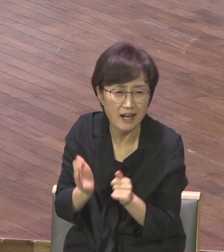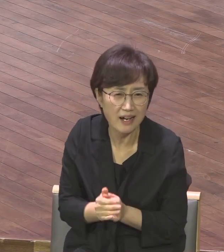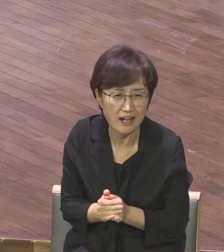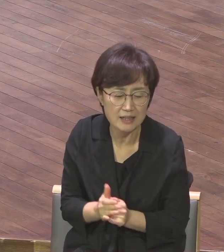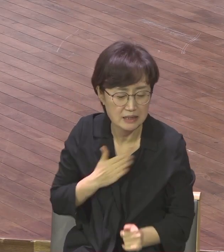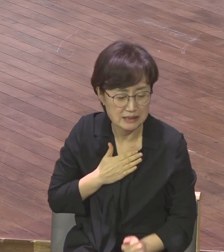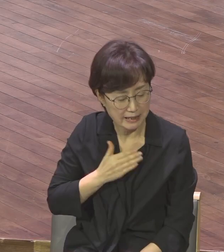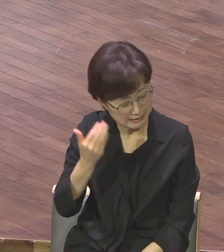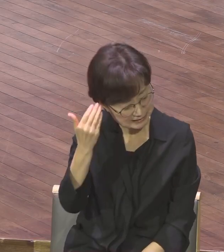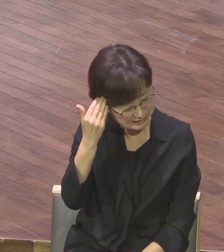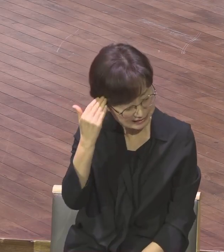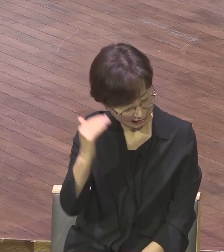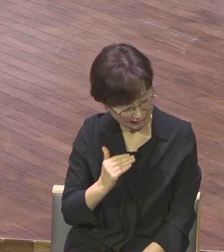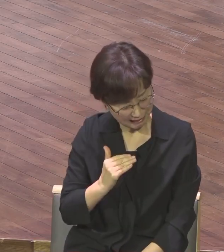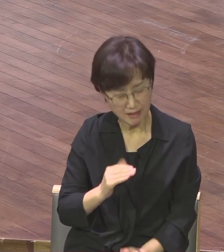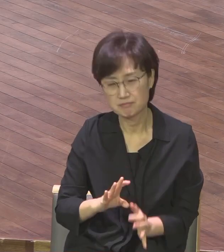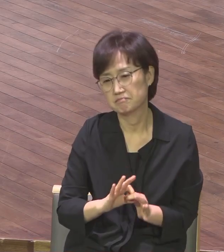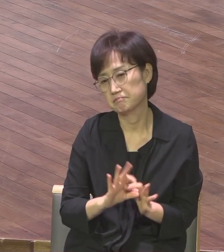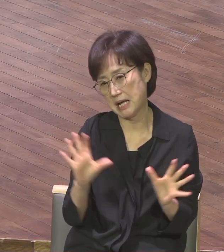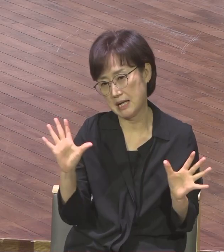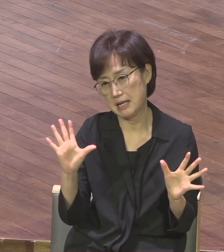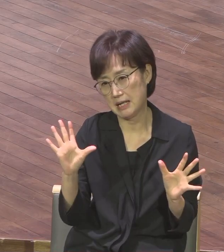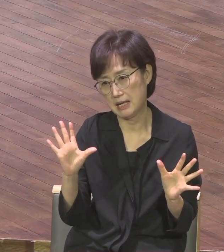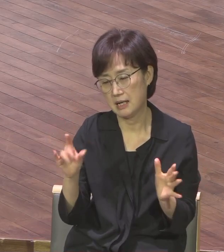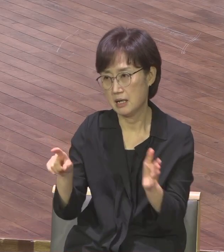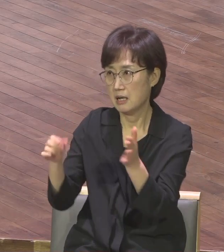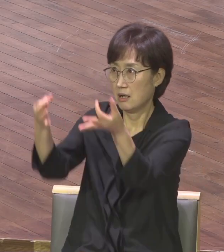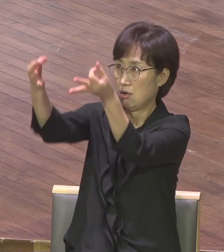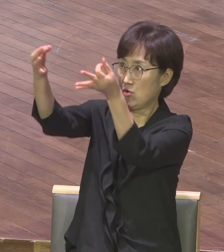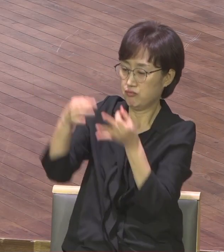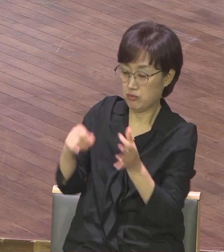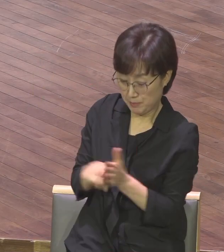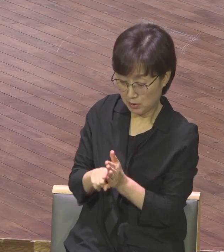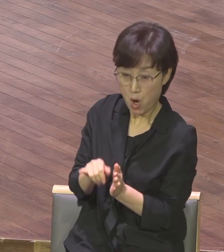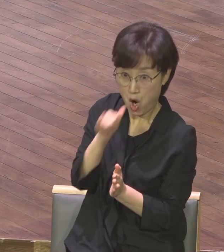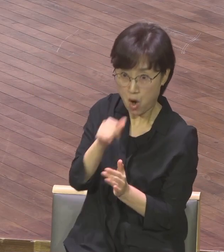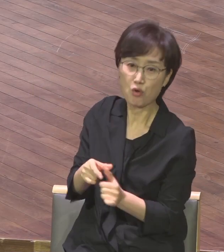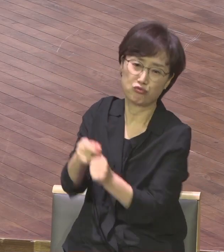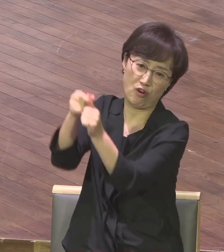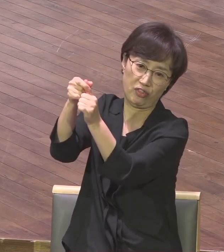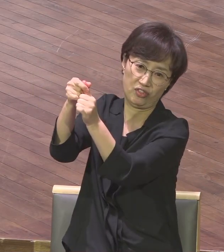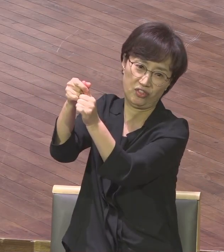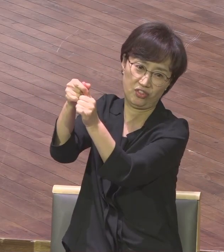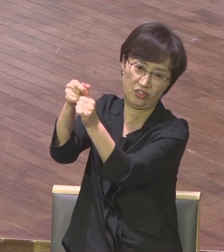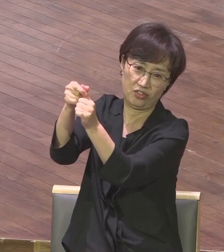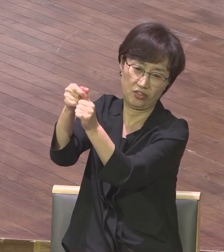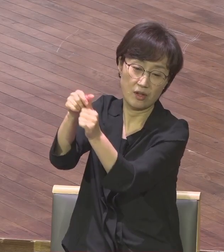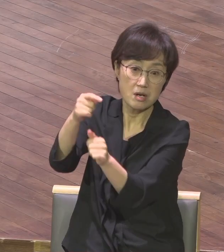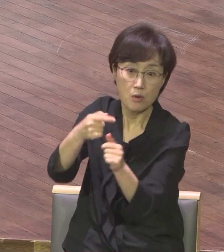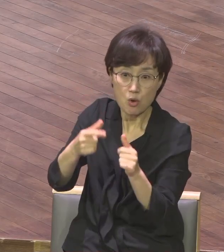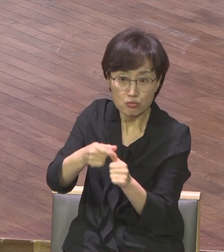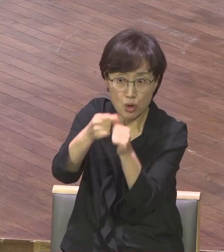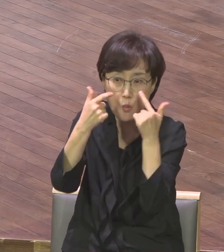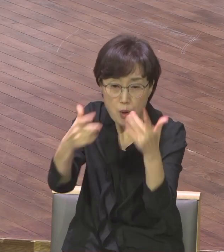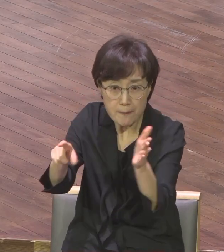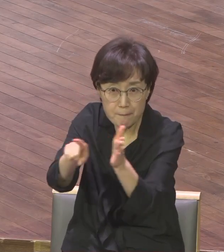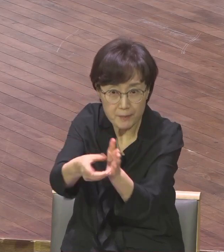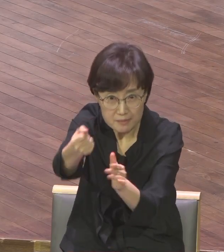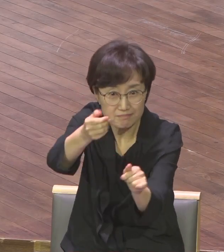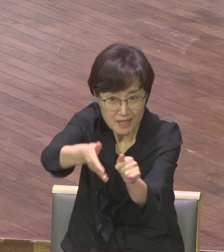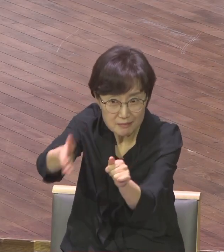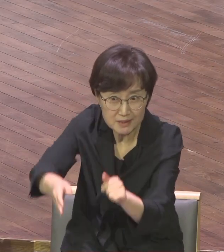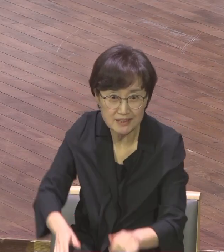수준과 상관없이 여러분 믿음 보시고 구원하는 줄 믿으시기 바랍니다. 구원에 확신이 있어야 돼요.